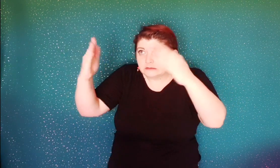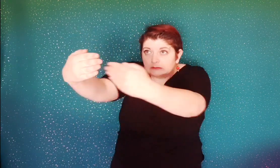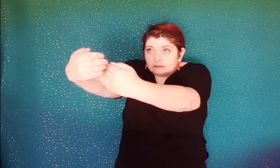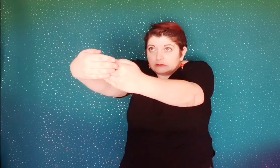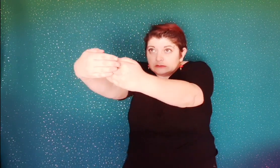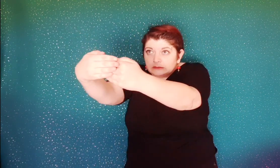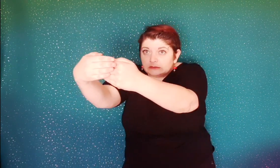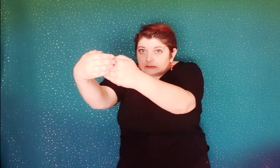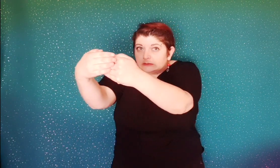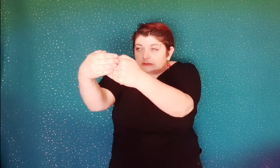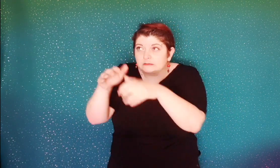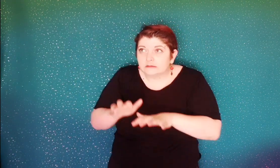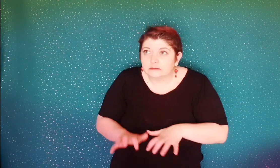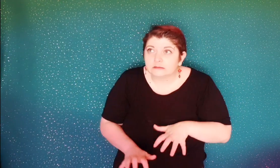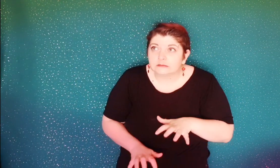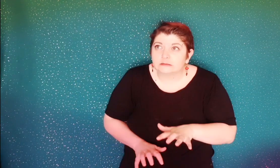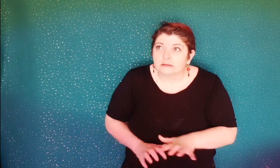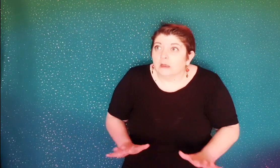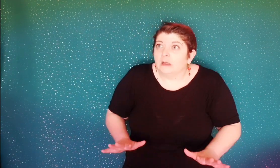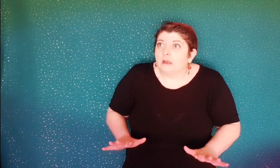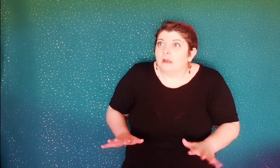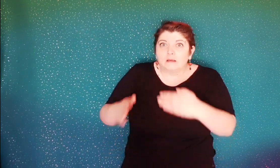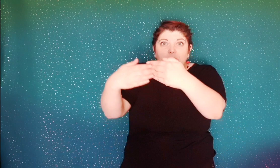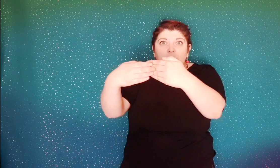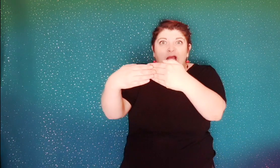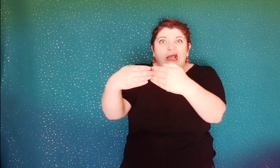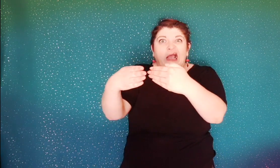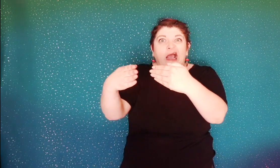interminable. Il a parcouru la moitié du chemin quand